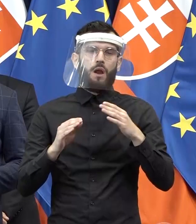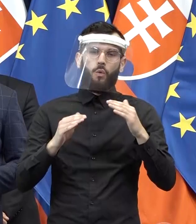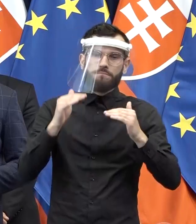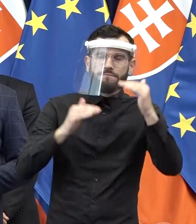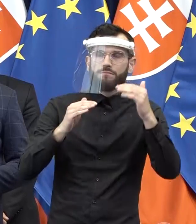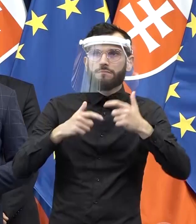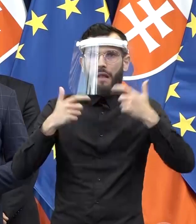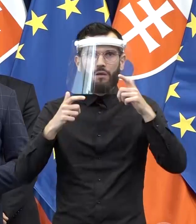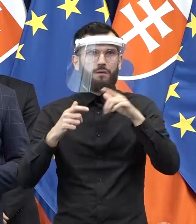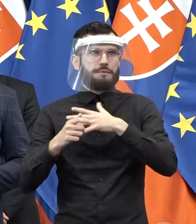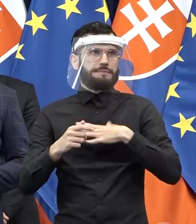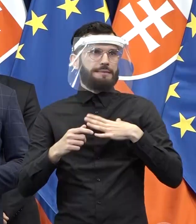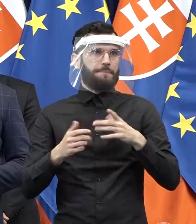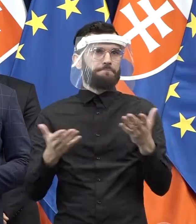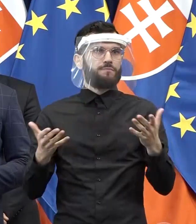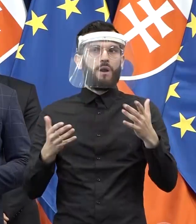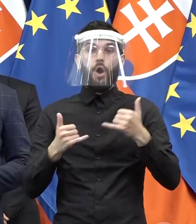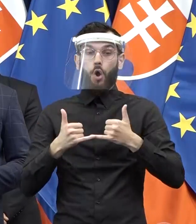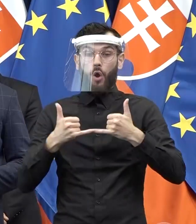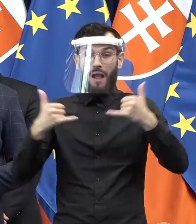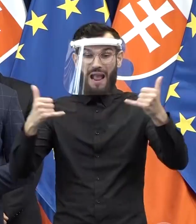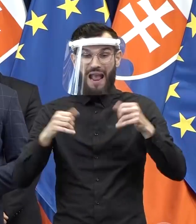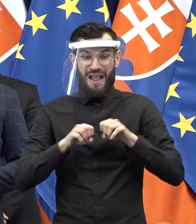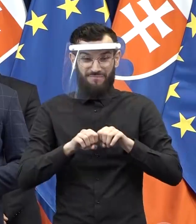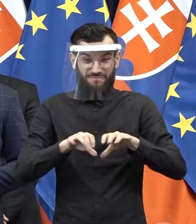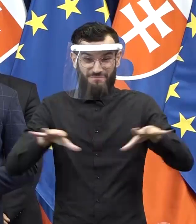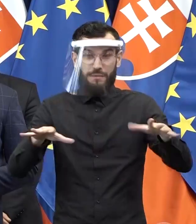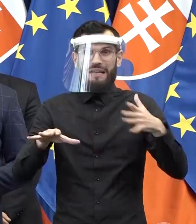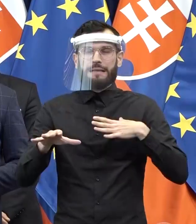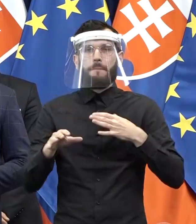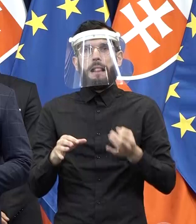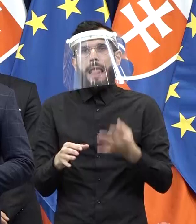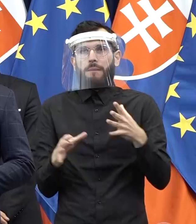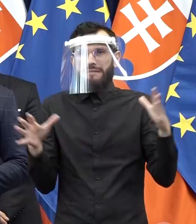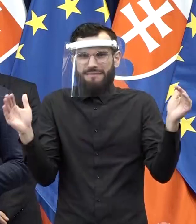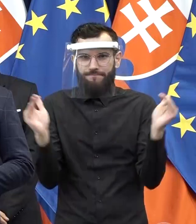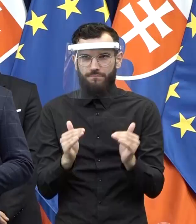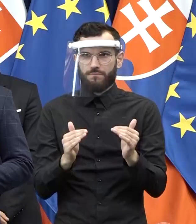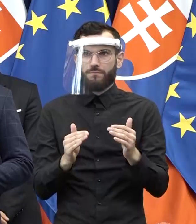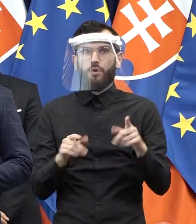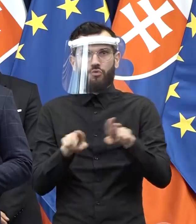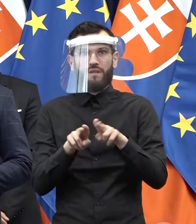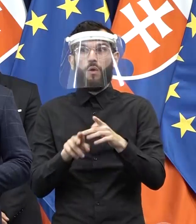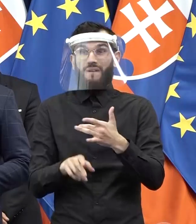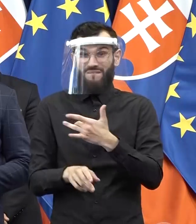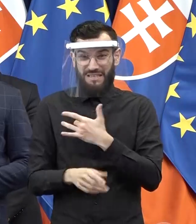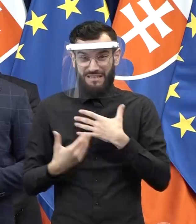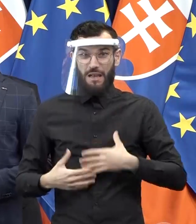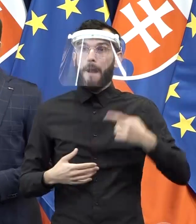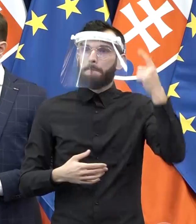tak aby sme vlastne celú túto rozvoj epidémie naozaj čo najlepšie zvládali, ako vo fyzickom, tak aj v psychickom zdraví.